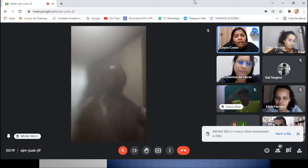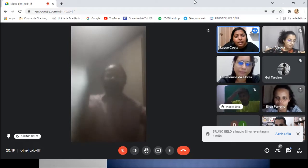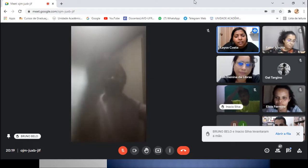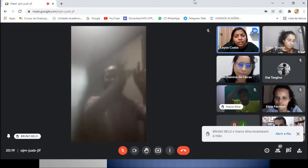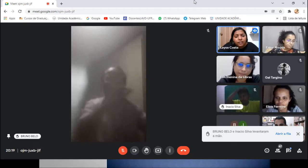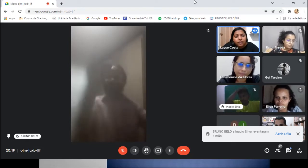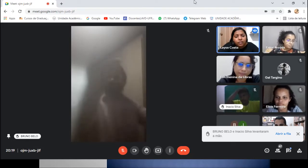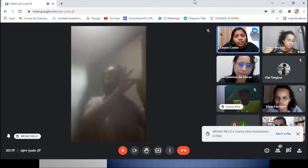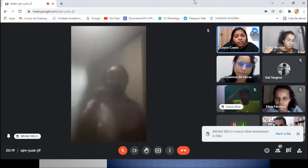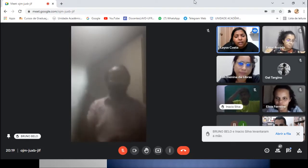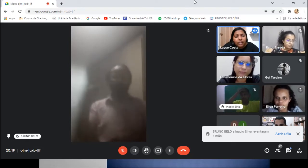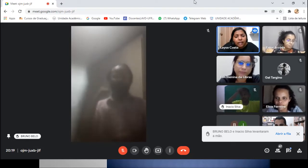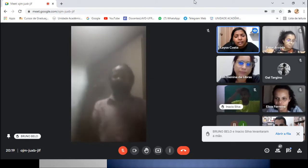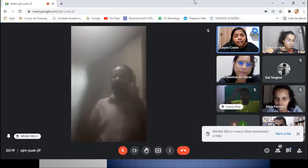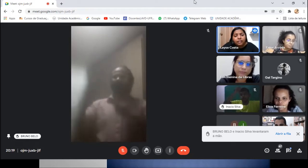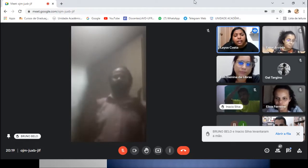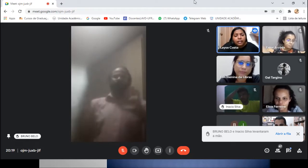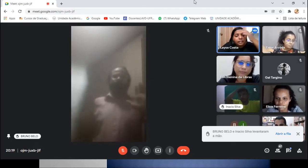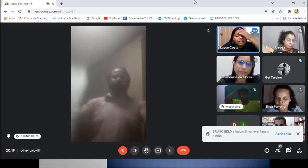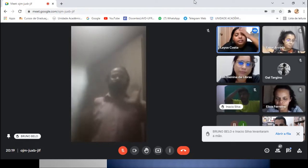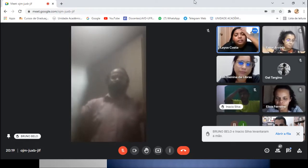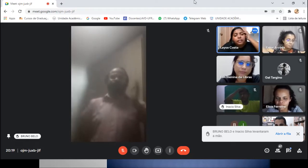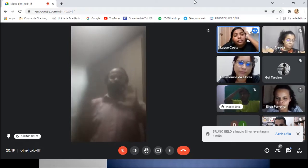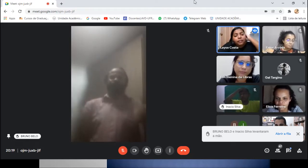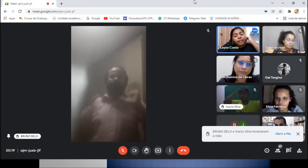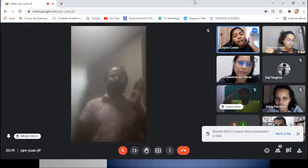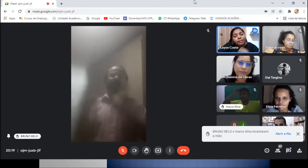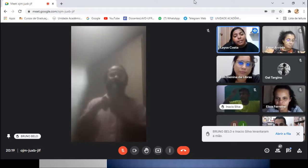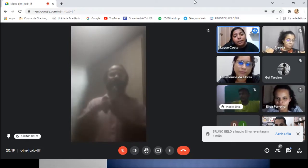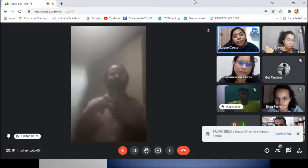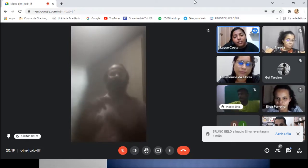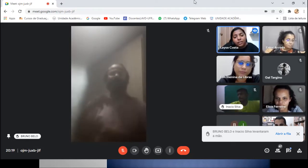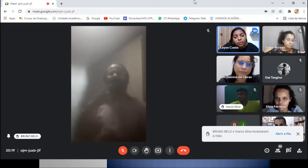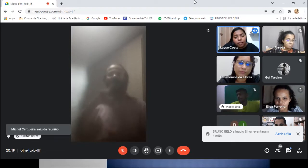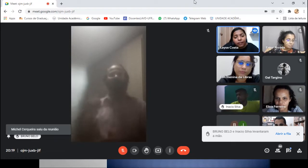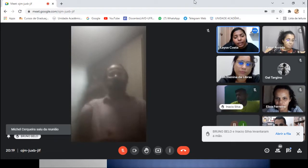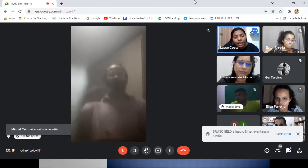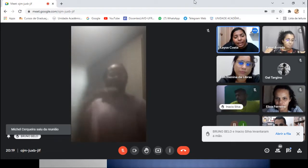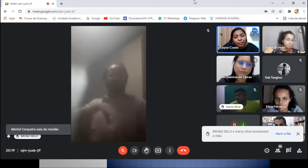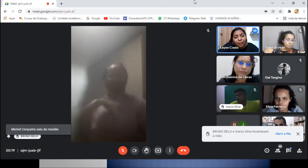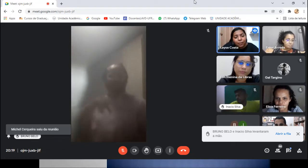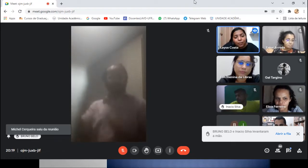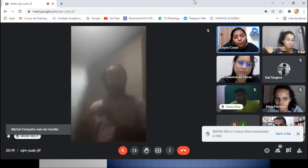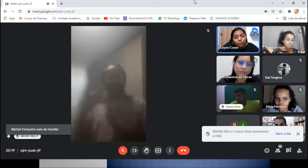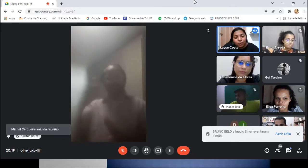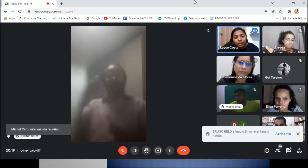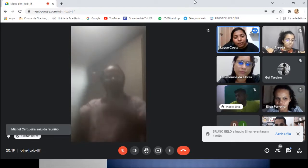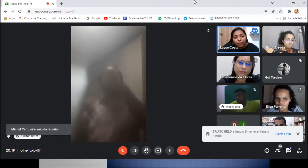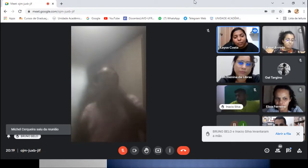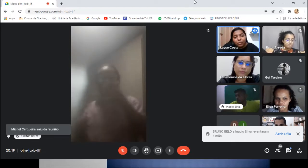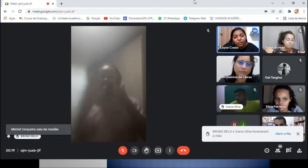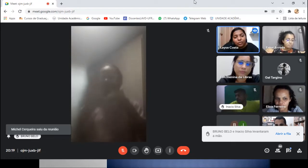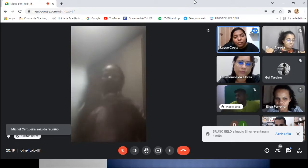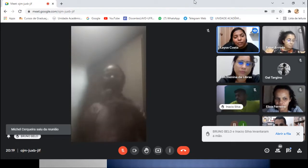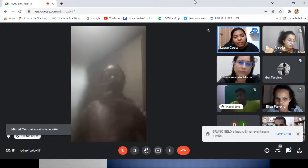esta voz falada, a sintaxe. Em Libras é mais visual, é próprio do surdo, né? O português como o